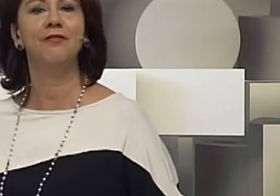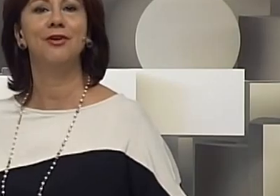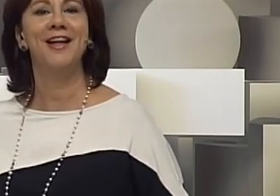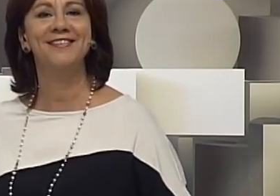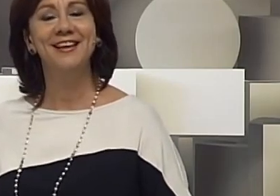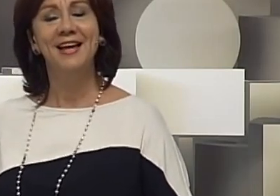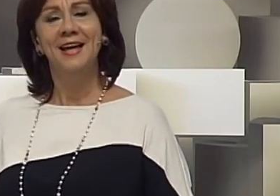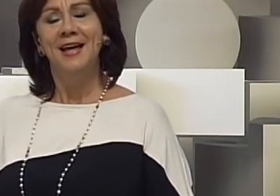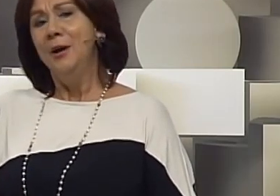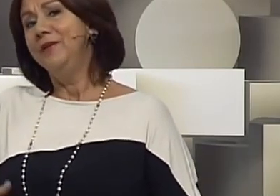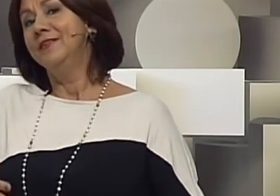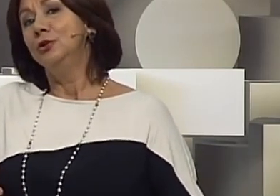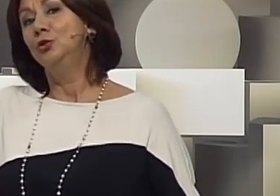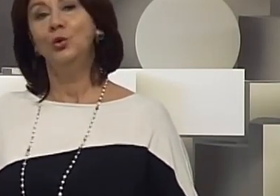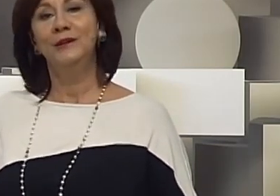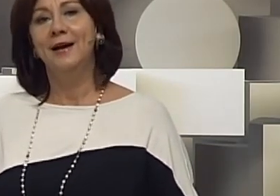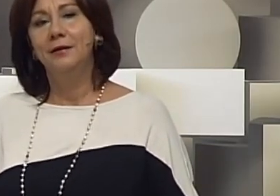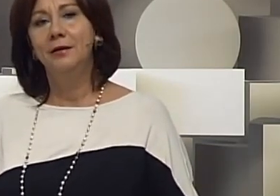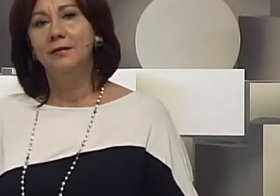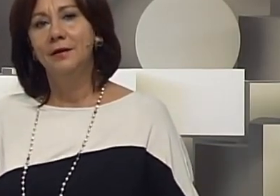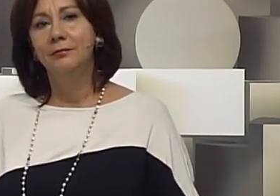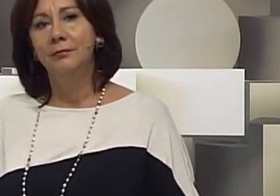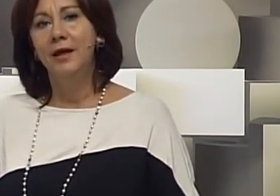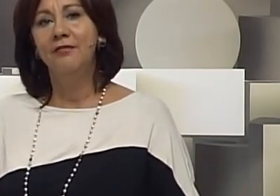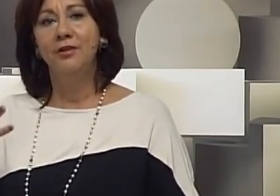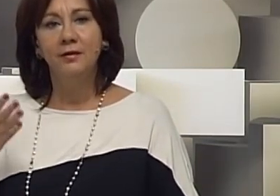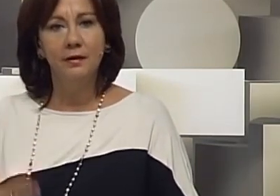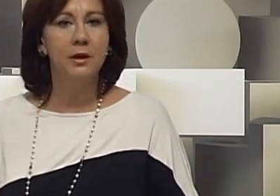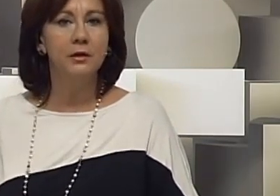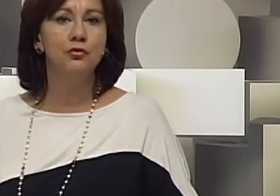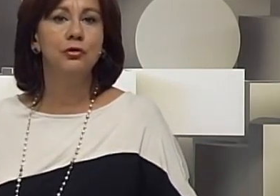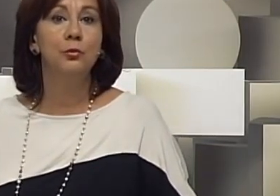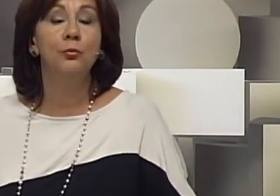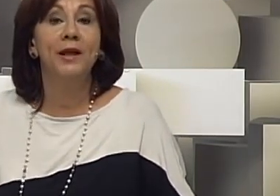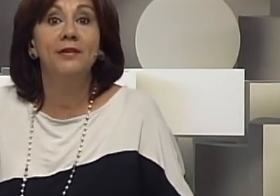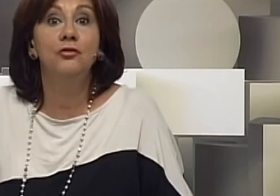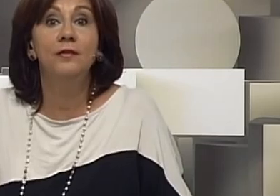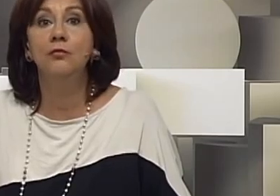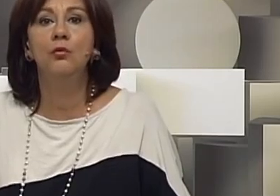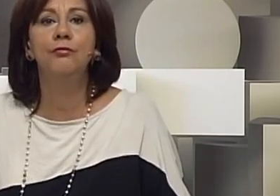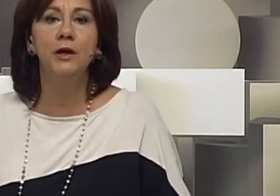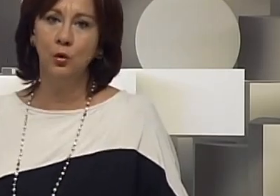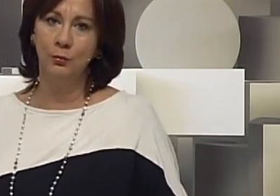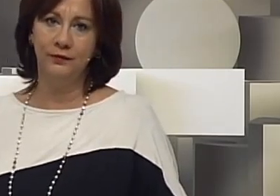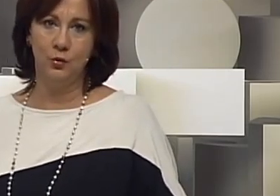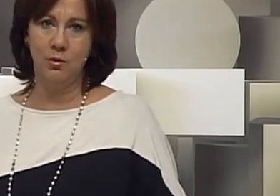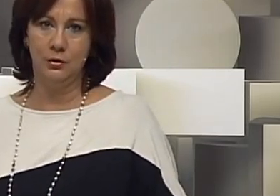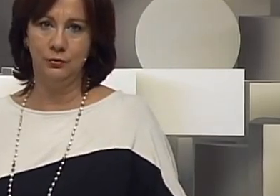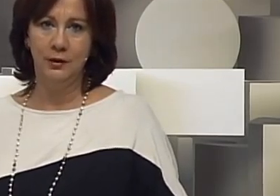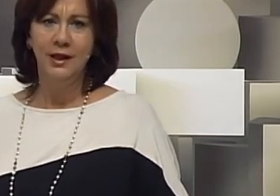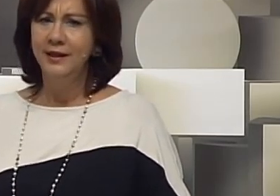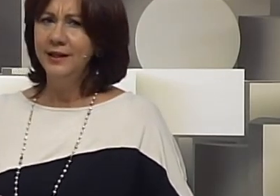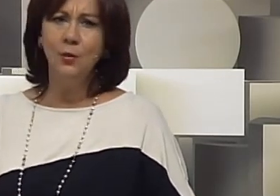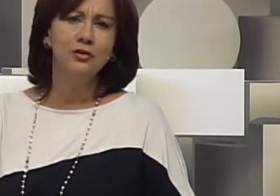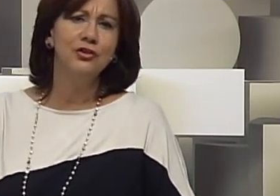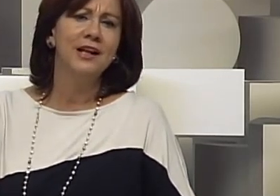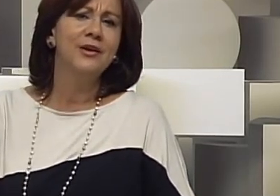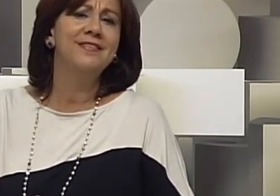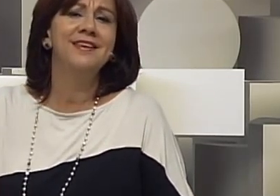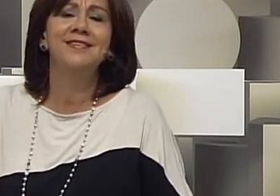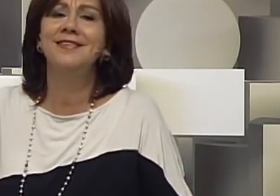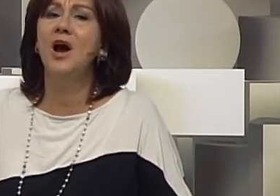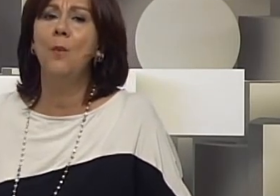às 19 horas. Pois toda criança deve receber estímulos para se desenvolver como um ser humano. E a